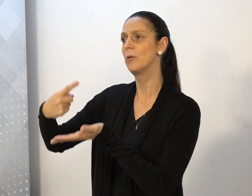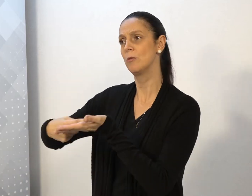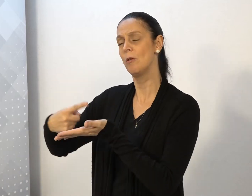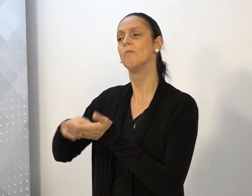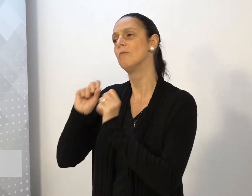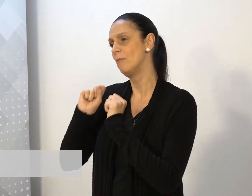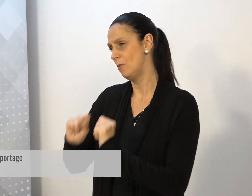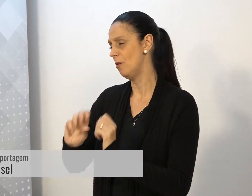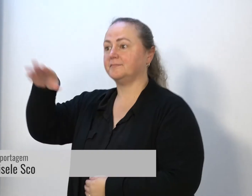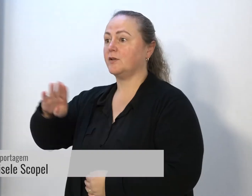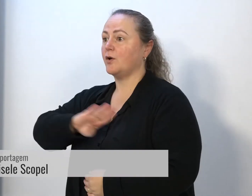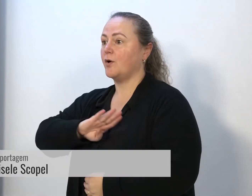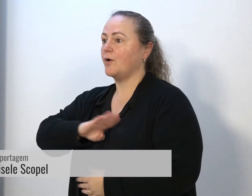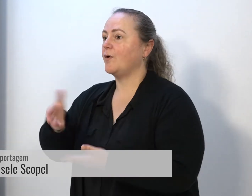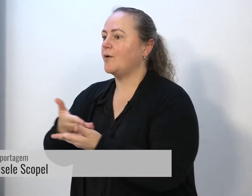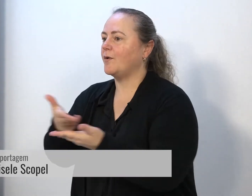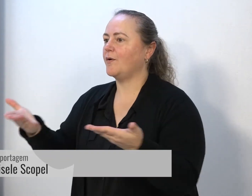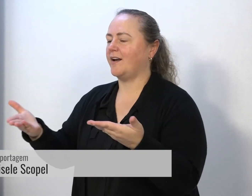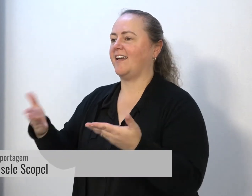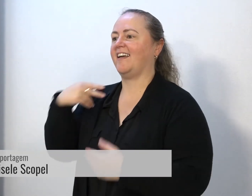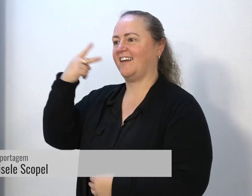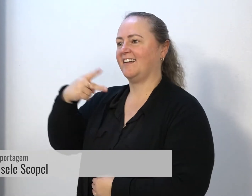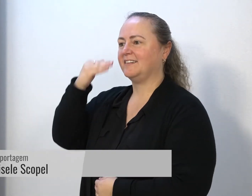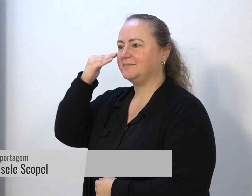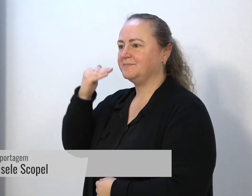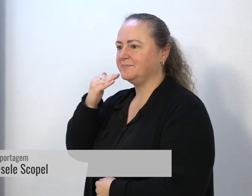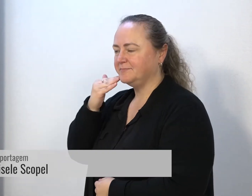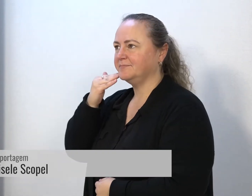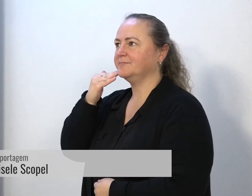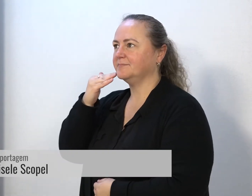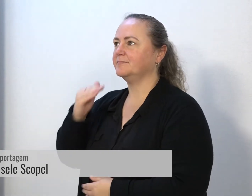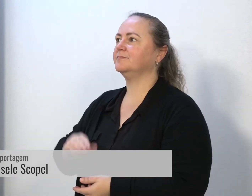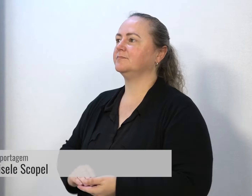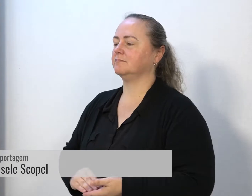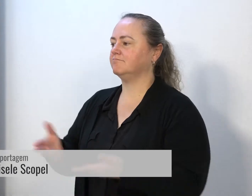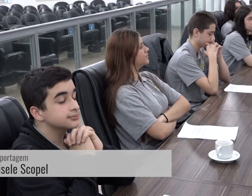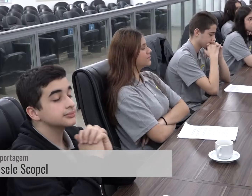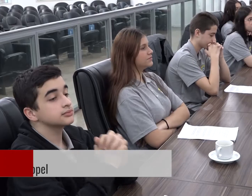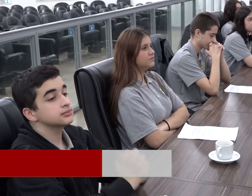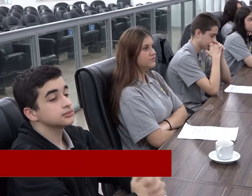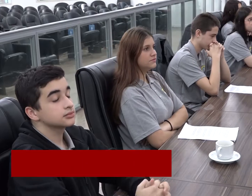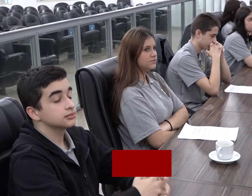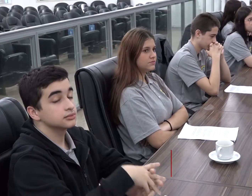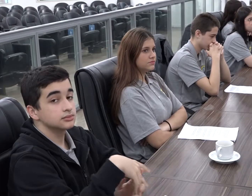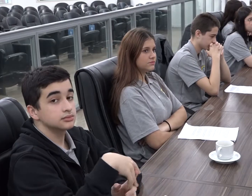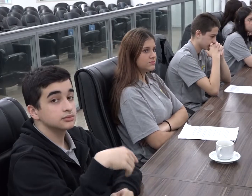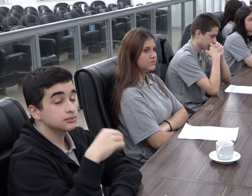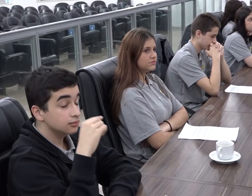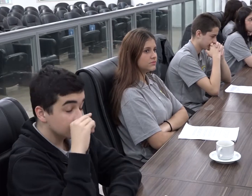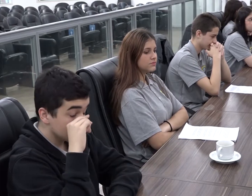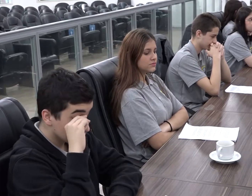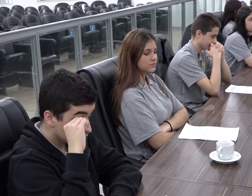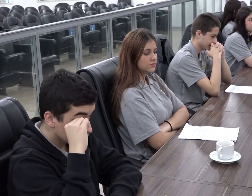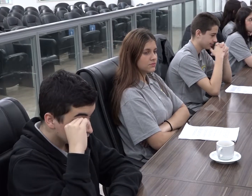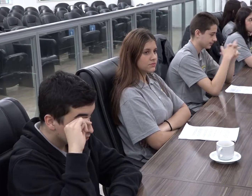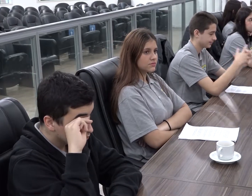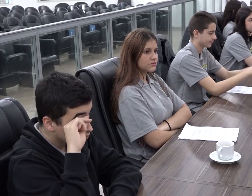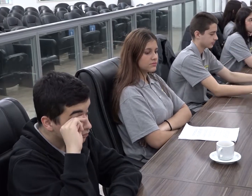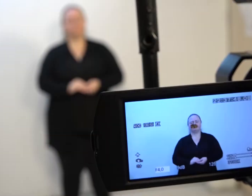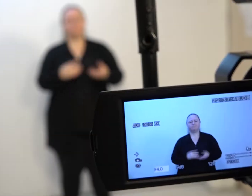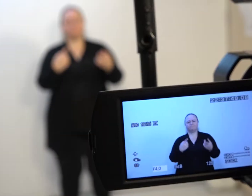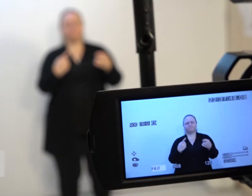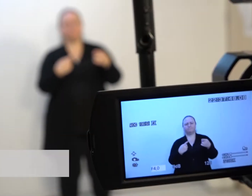Duas intérpretes de Libras estiveram no plenário para falar da importância dessa comunicação. A língua brasileira de sinais faz parte